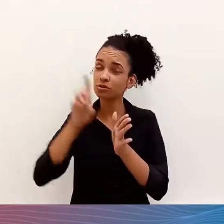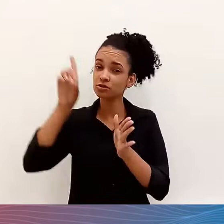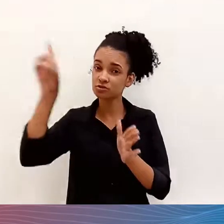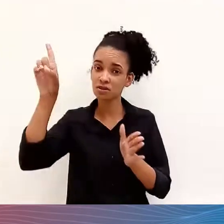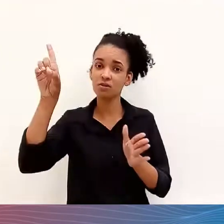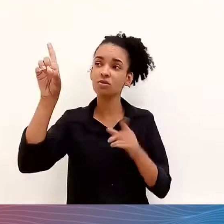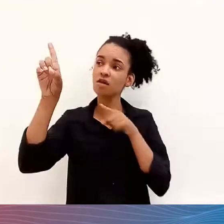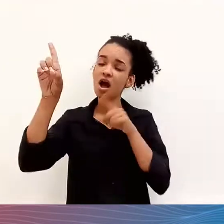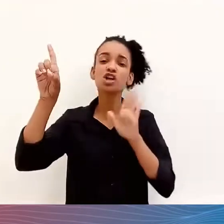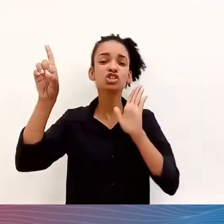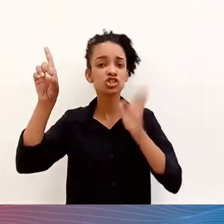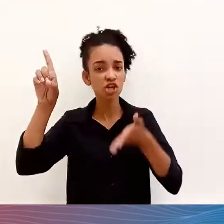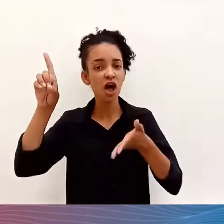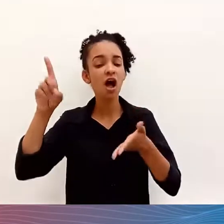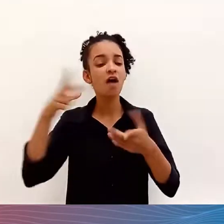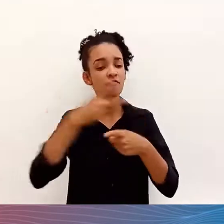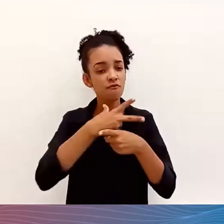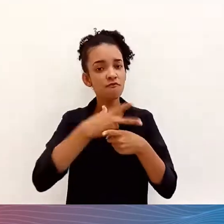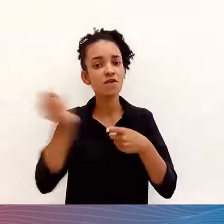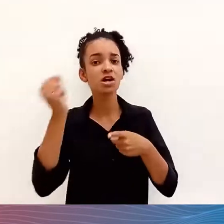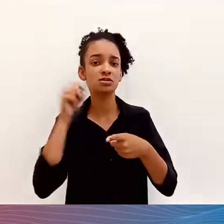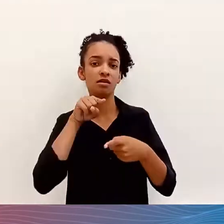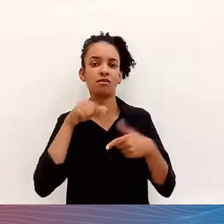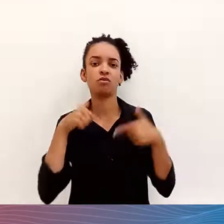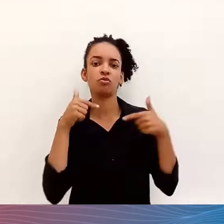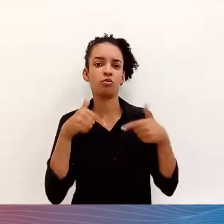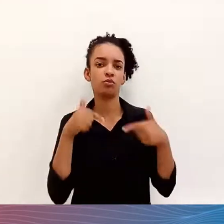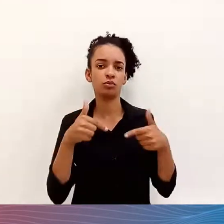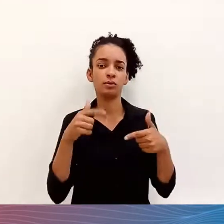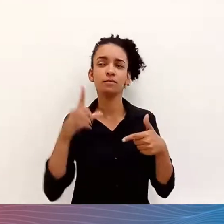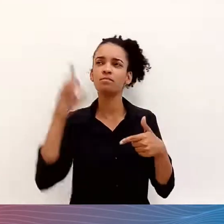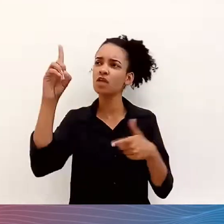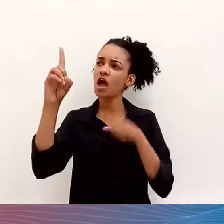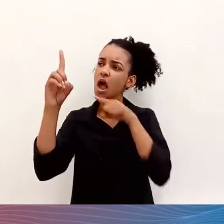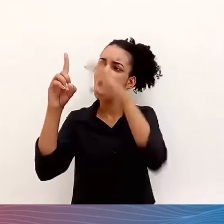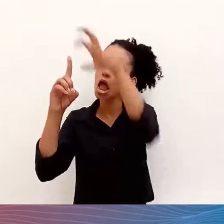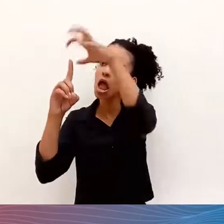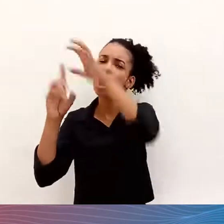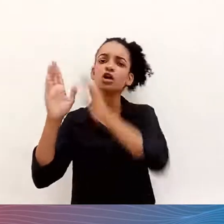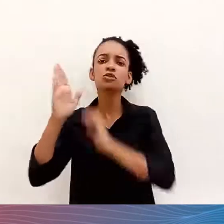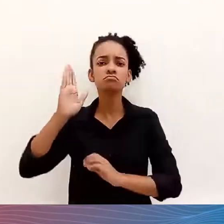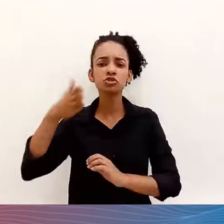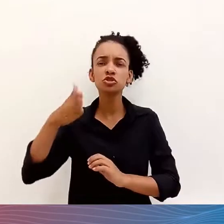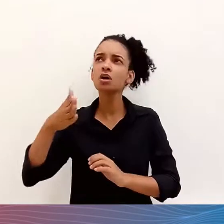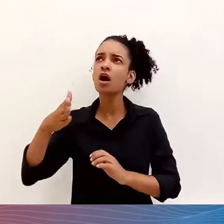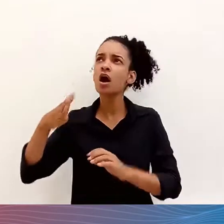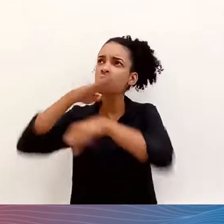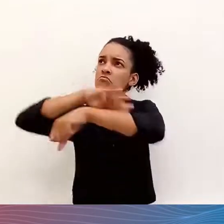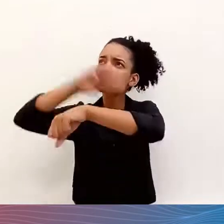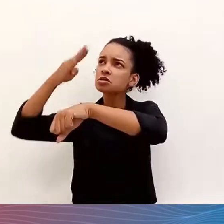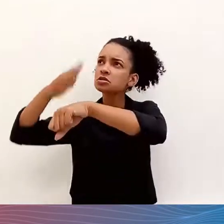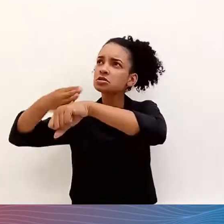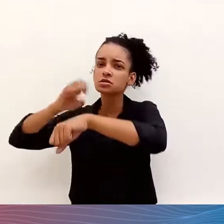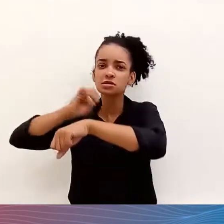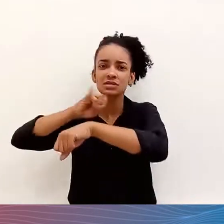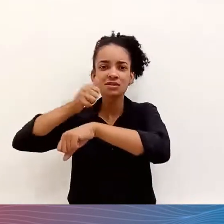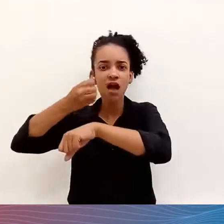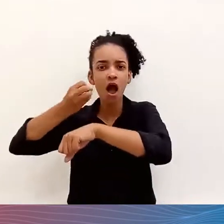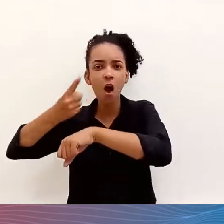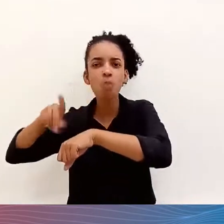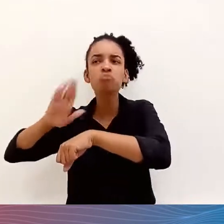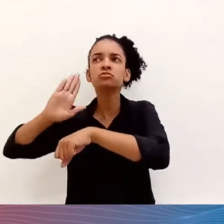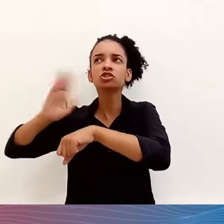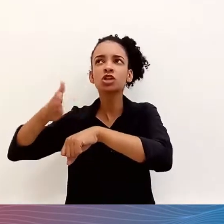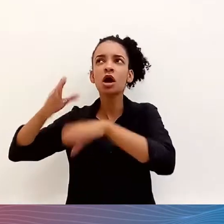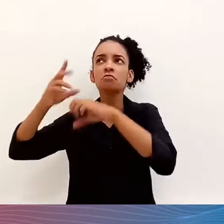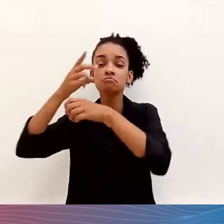está no Monte Sião, no terceiro céu. Nós estamos só seguindo a procissão triunfante de Cristo. Por